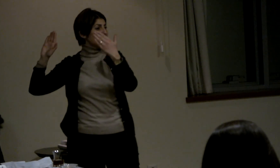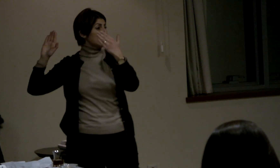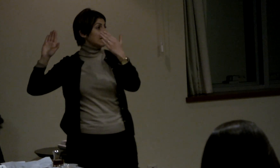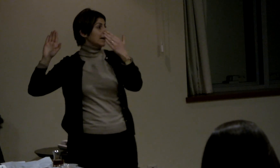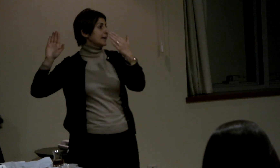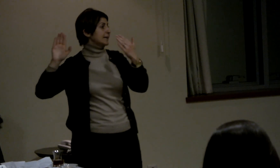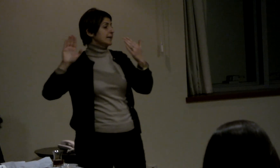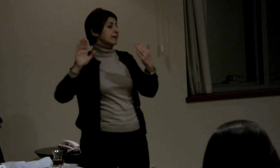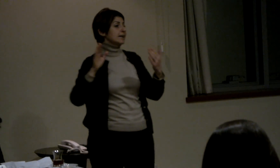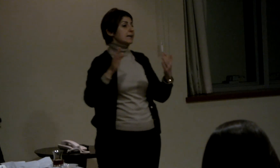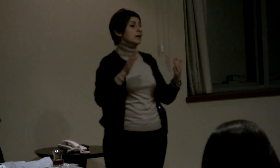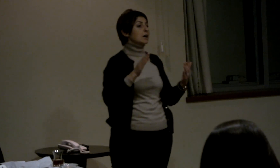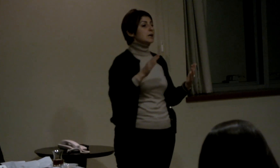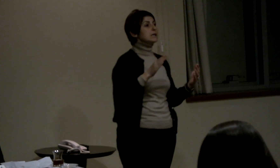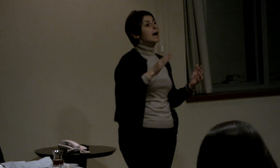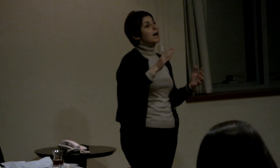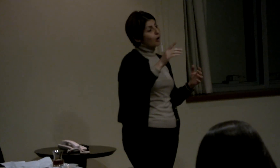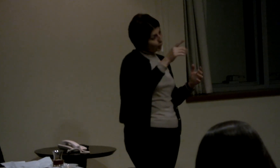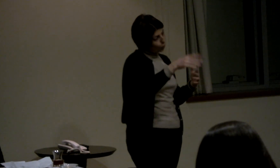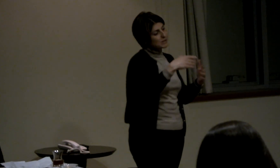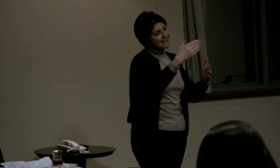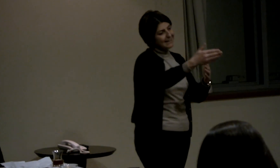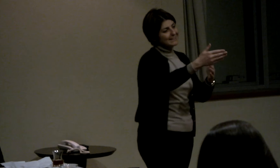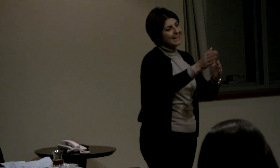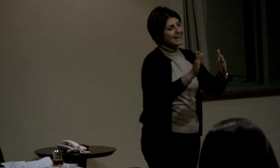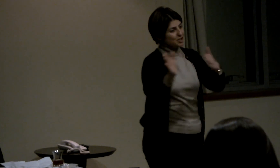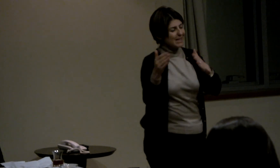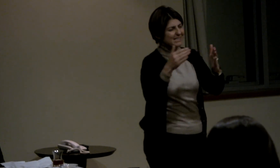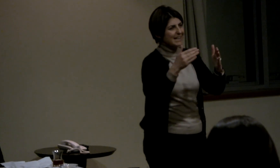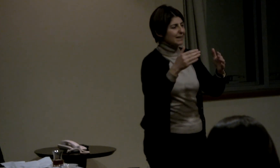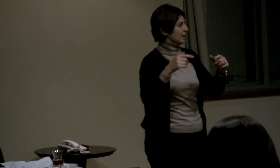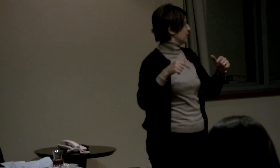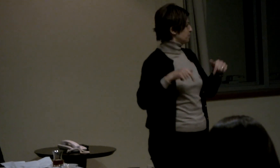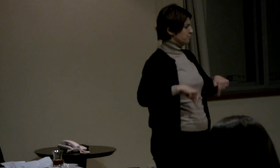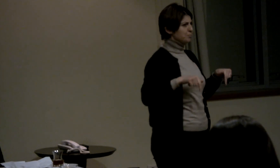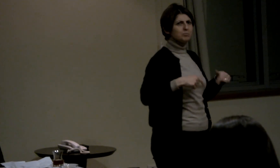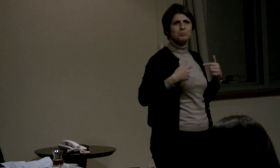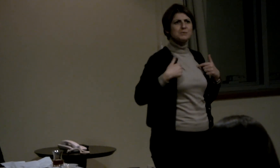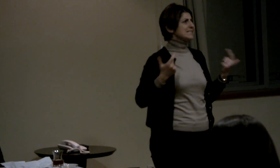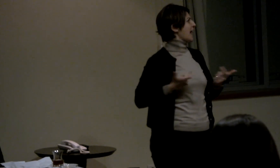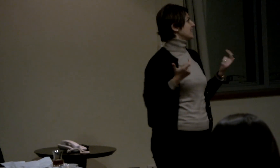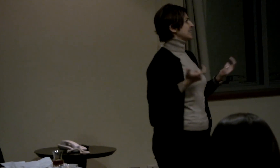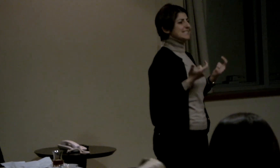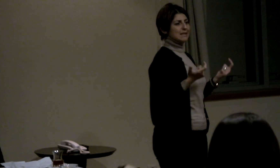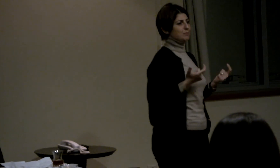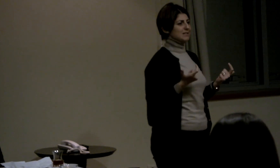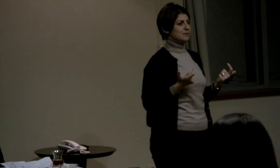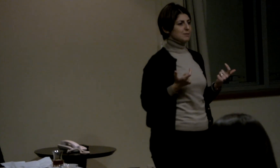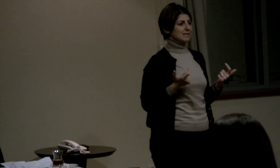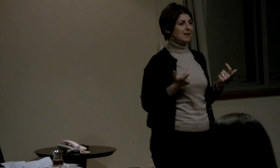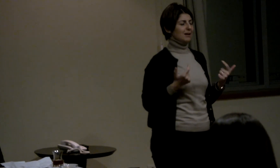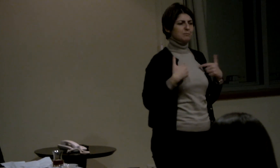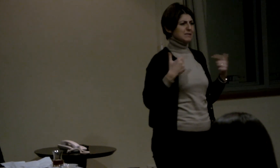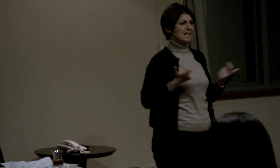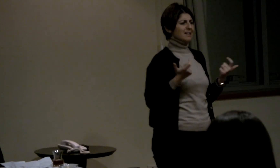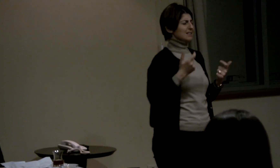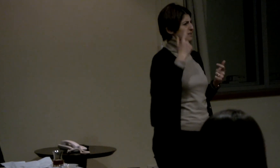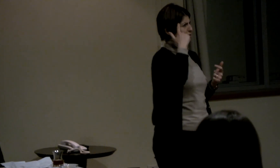nasıl? Yol karıştırma. Ya o zaten eğer şeyse biz neredeyiz diyebilirsin mesela. Biz neredeyiz?